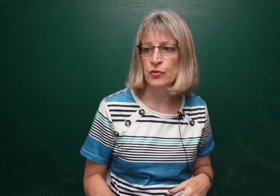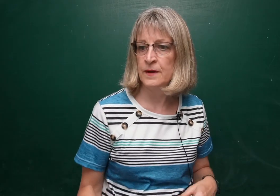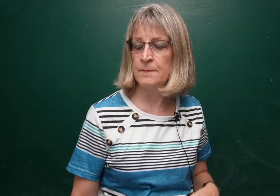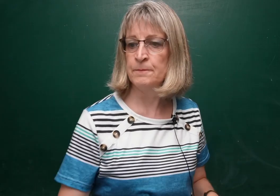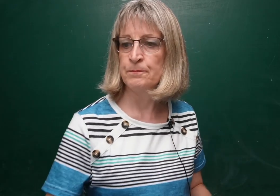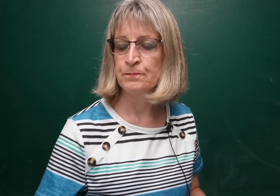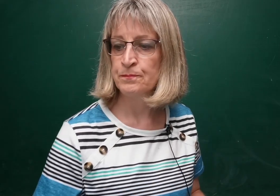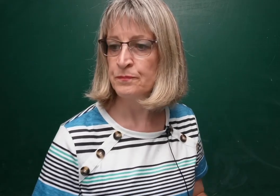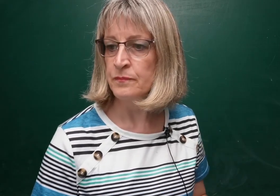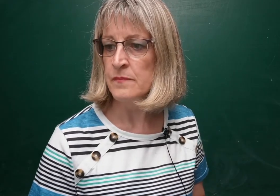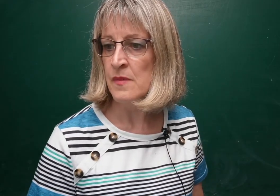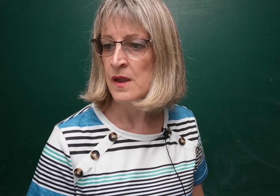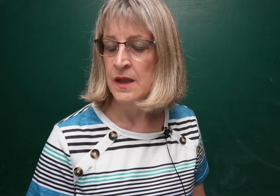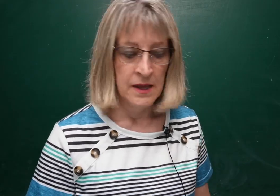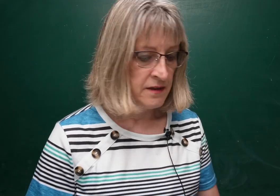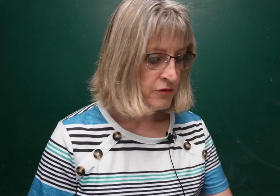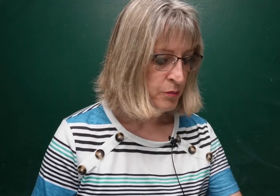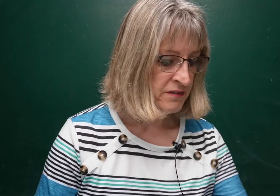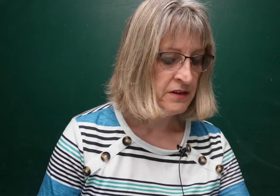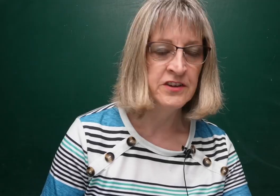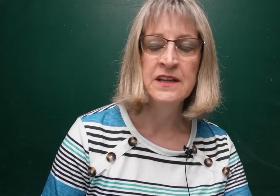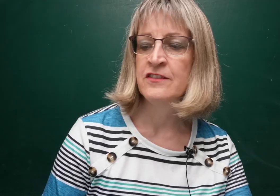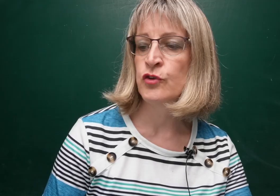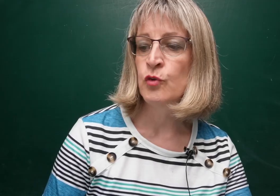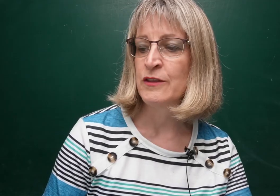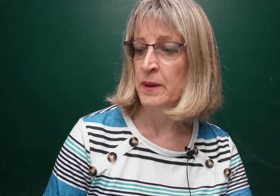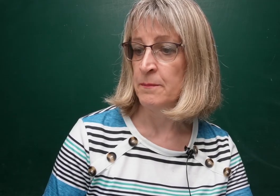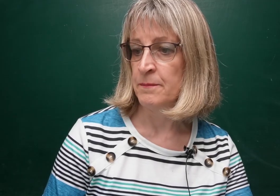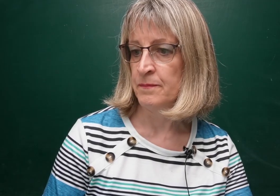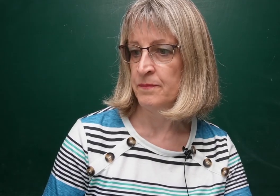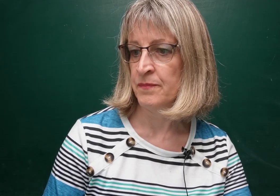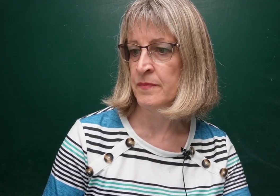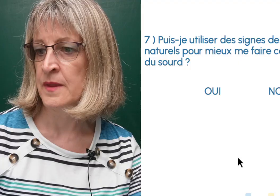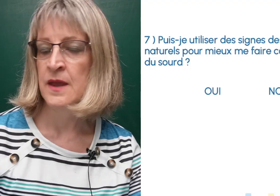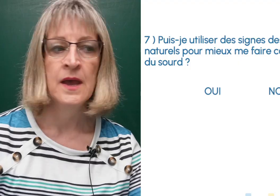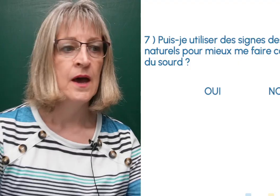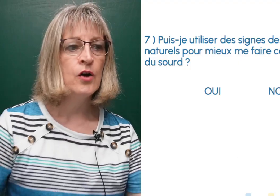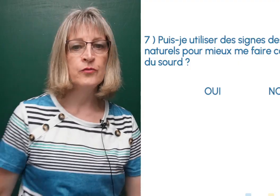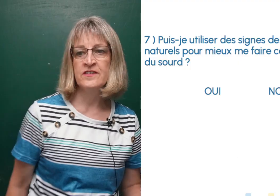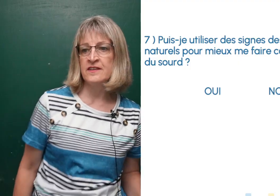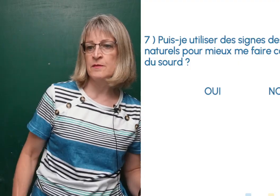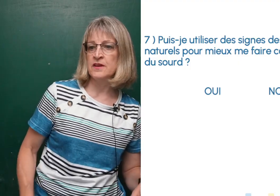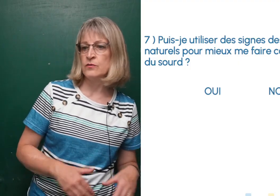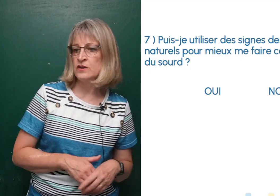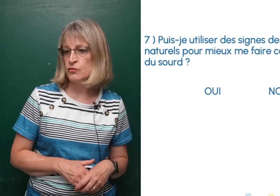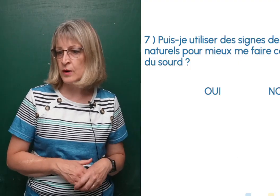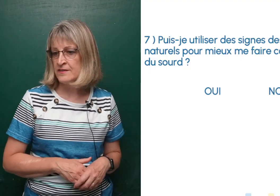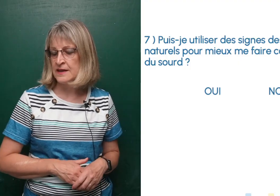Hein. Des fois on privilégie les onomatopées. Ensuite, 7e question, et je crois que c'est la